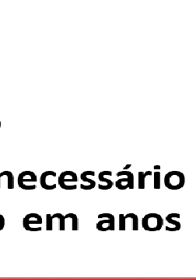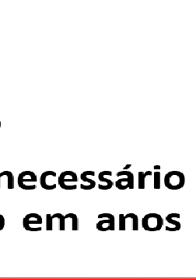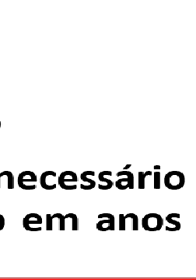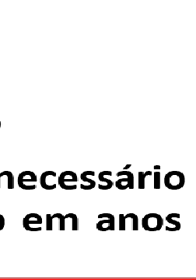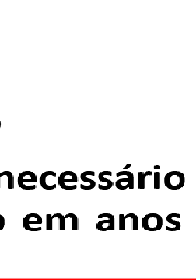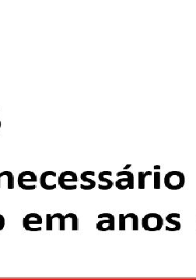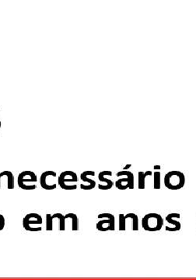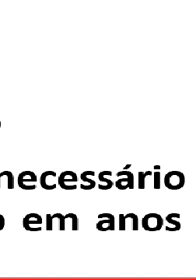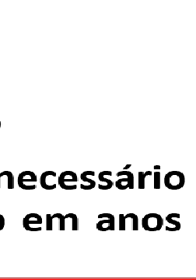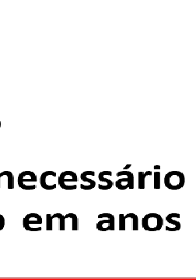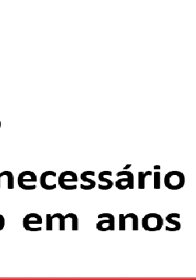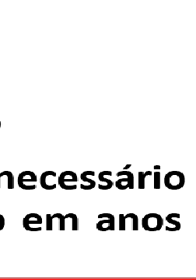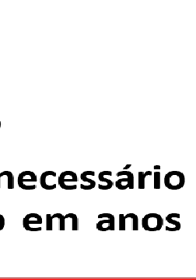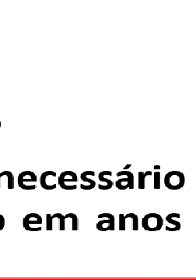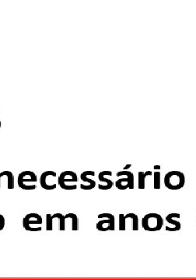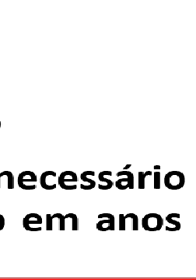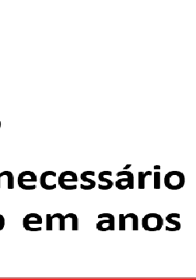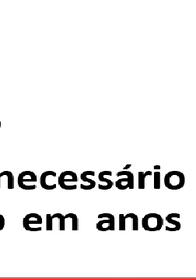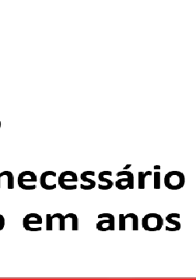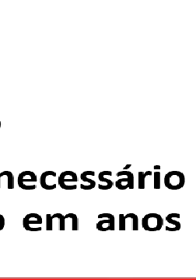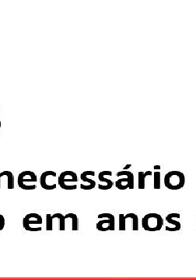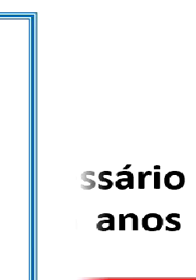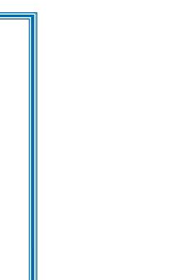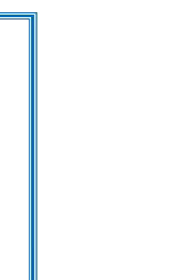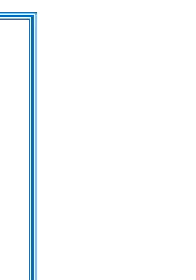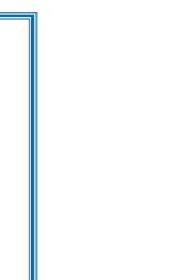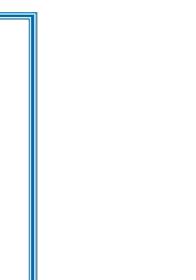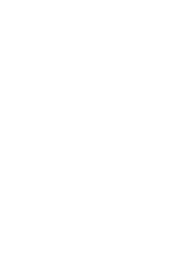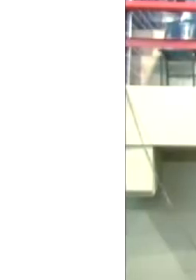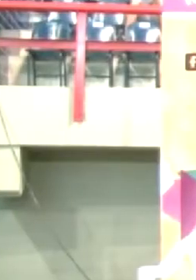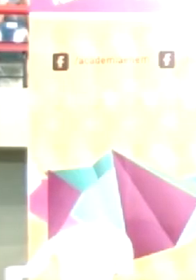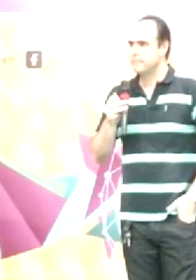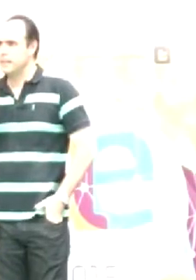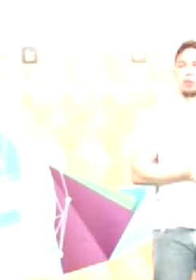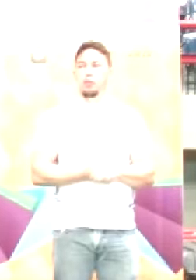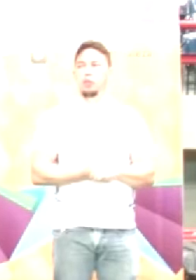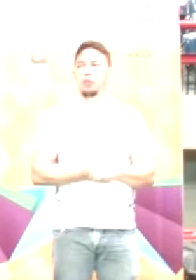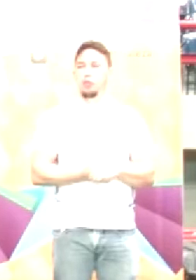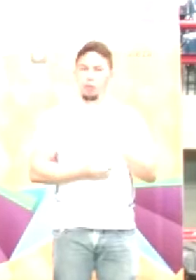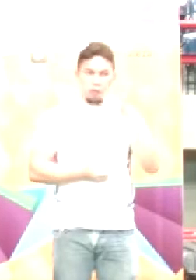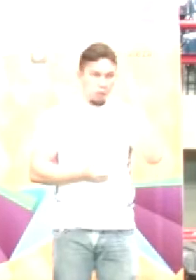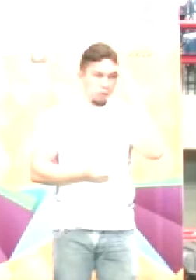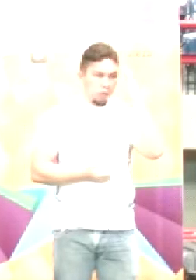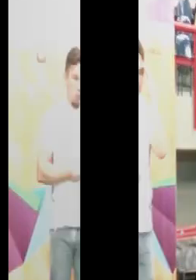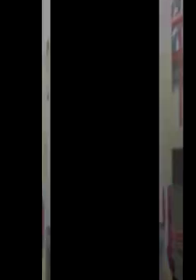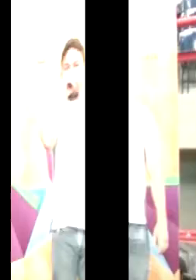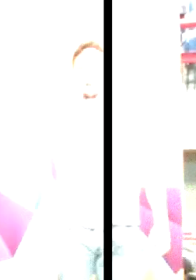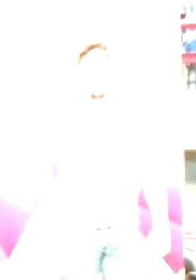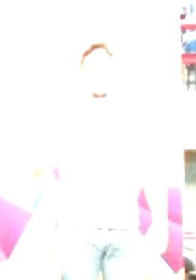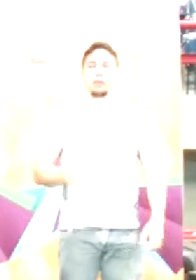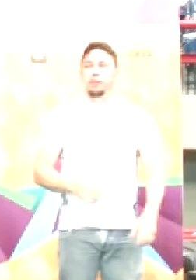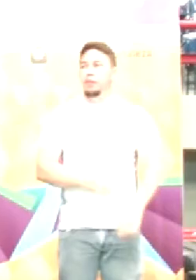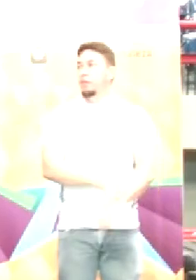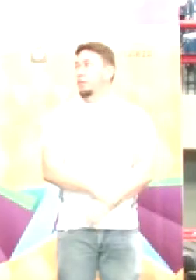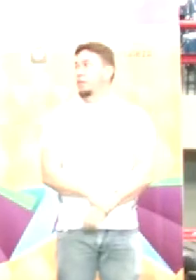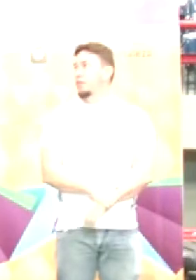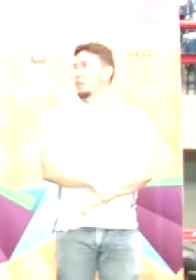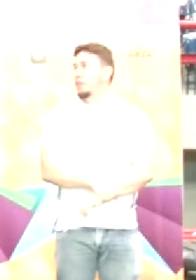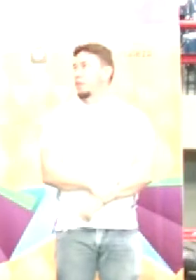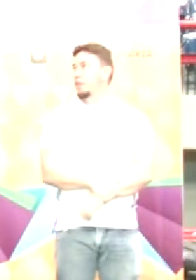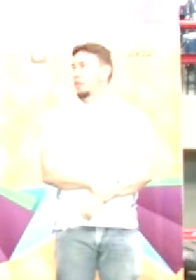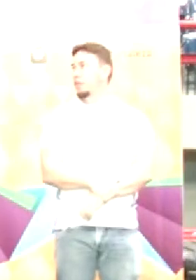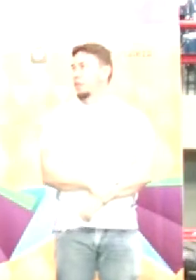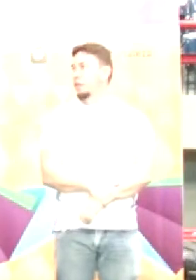50 anos para que você consiga construir essa pirâmide. Entenderam? Pessoal,